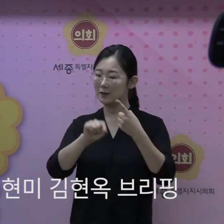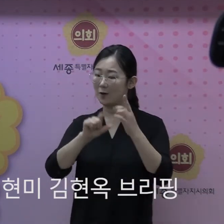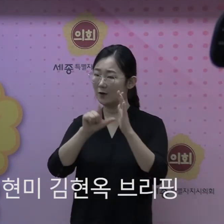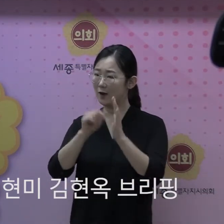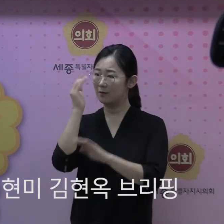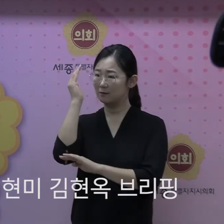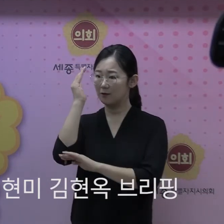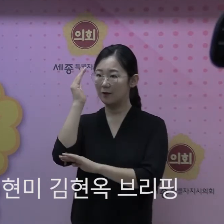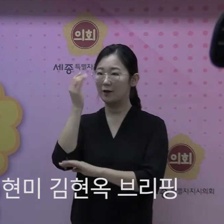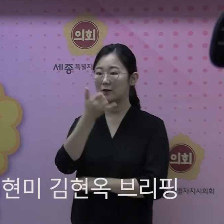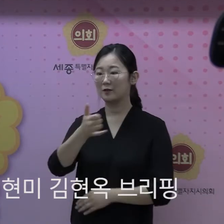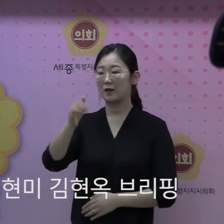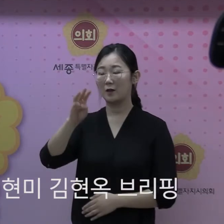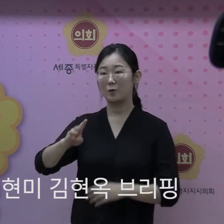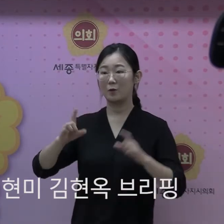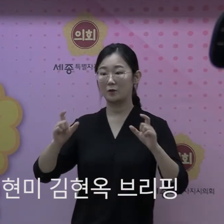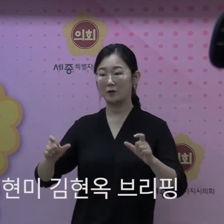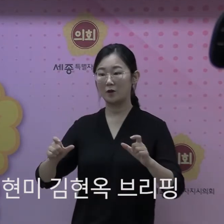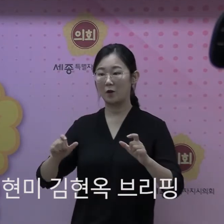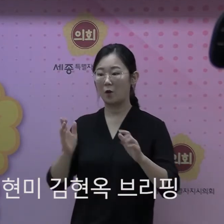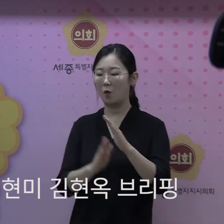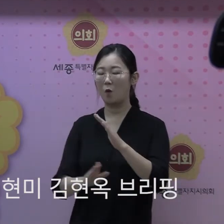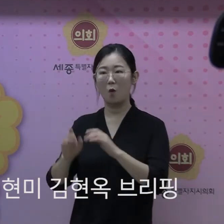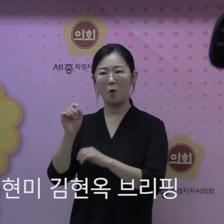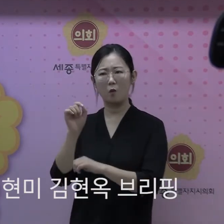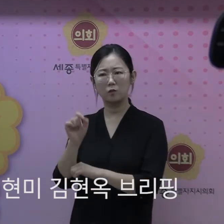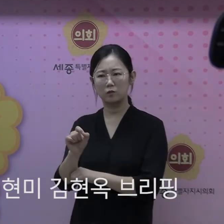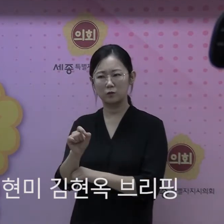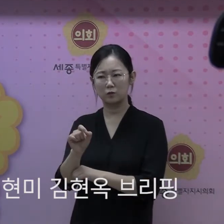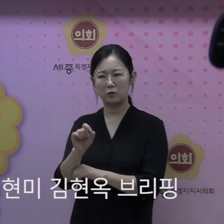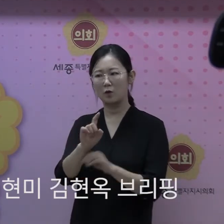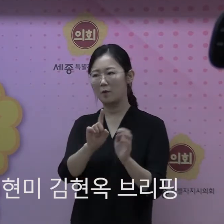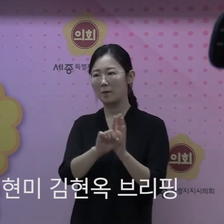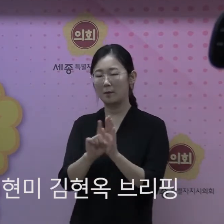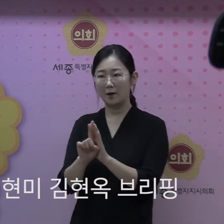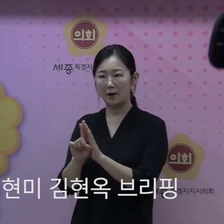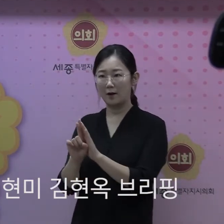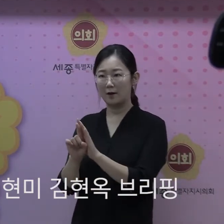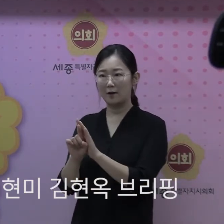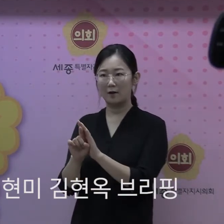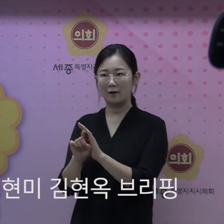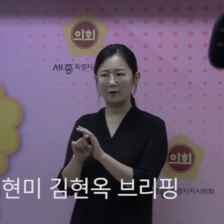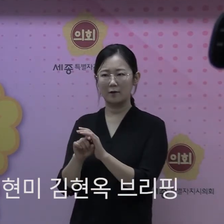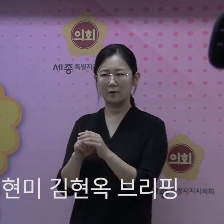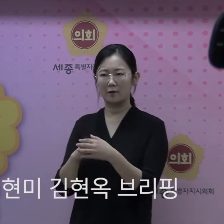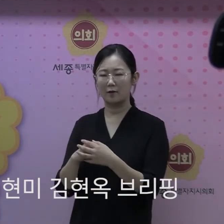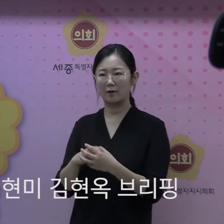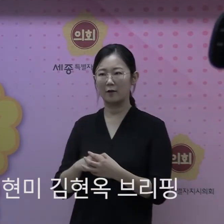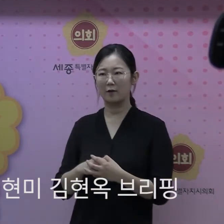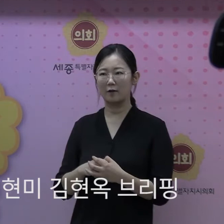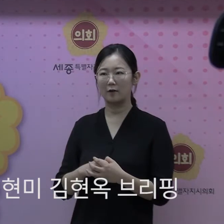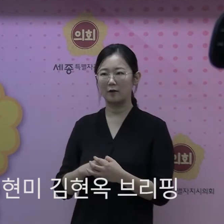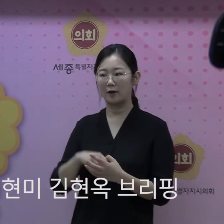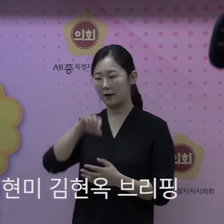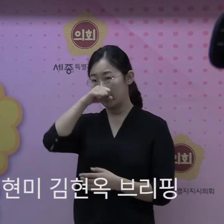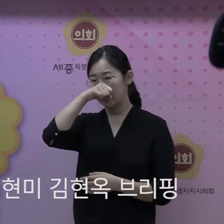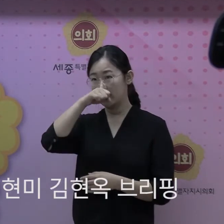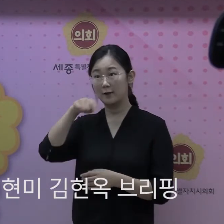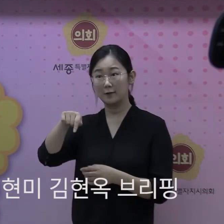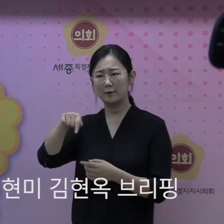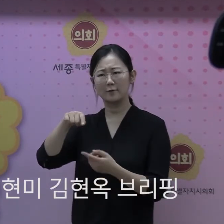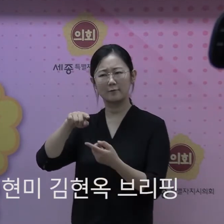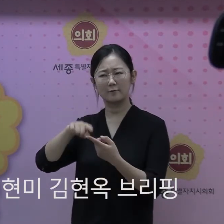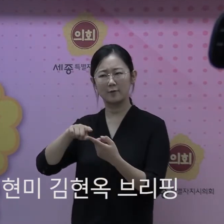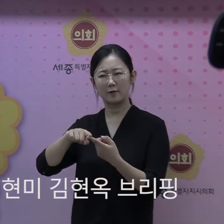세종시의 이제 공채를 그때 지방채를 이제 발행하면서부터 1,700억 원이라는 지방채를